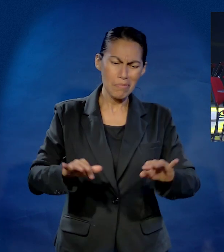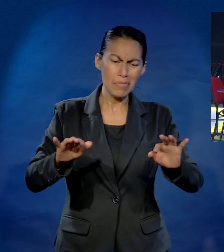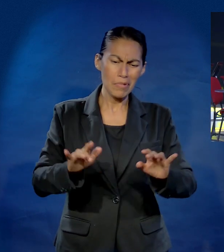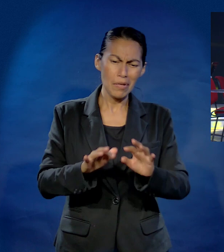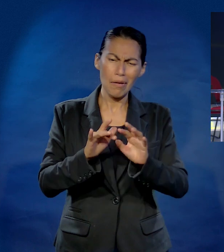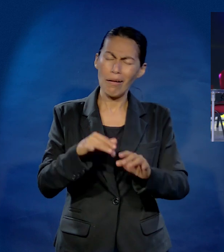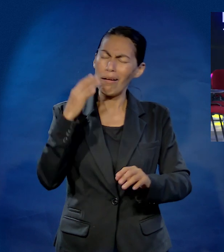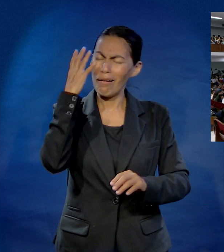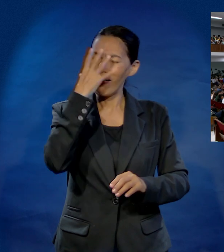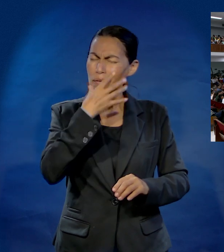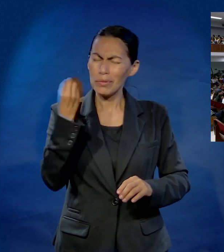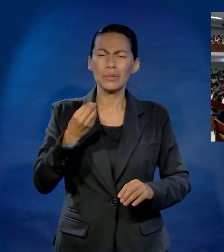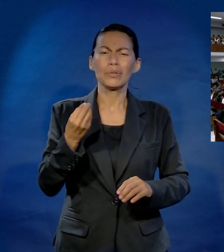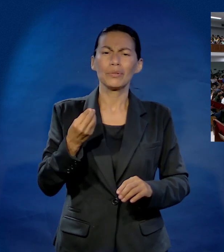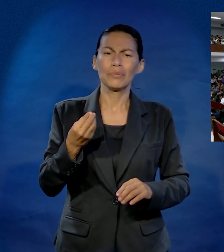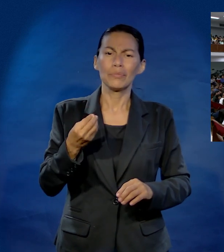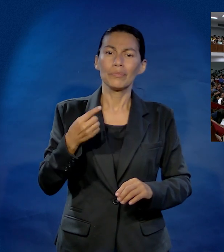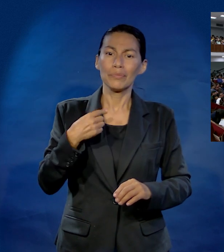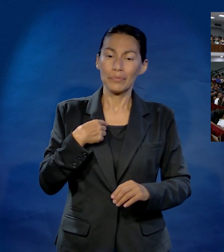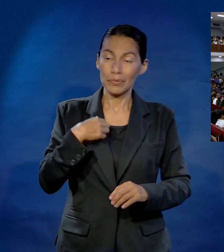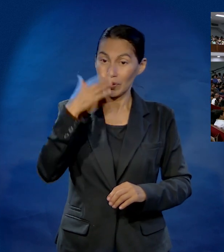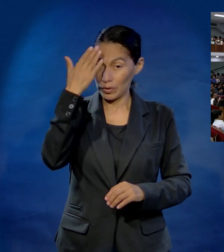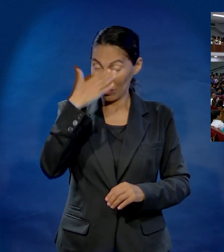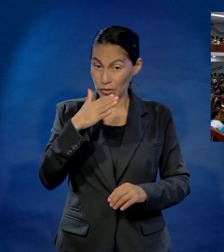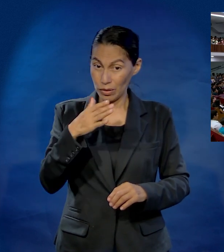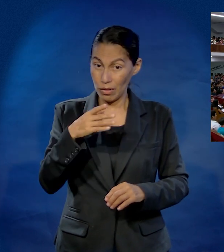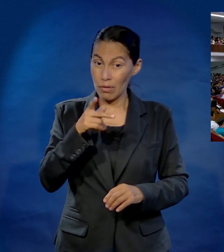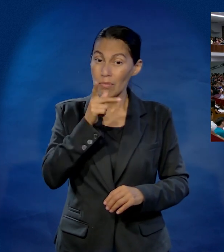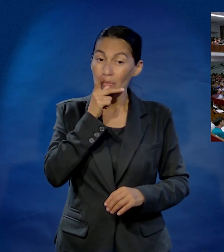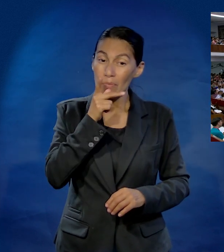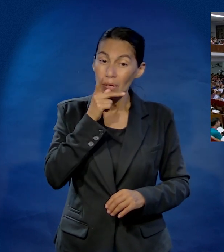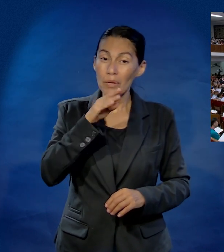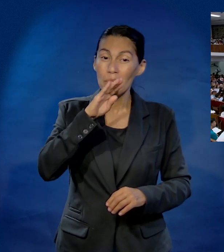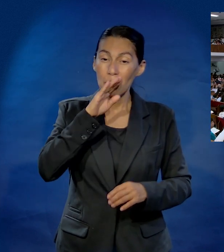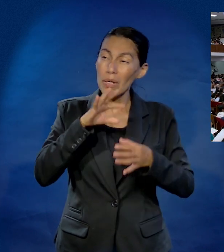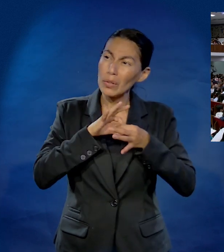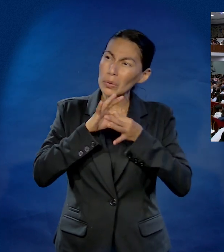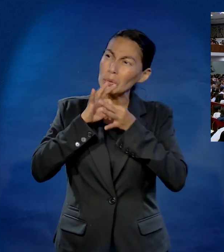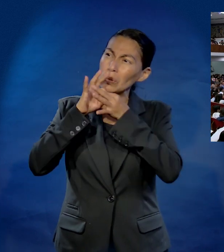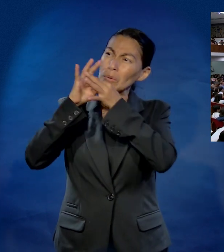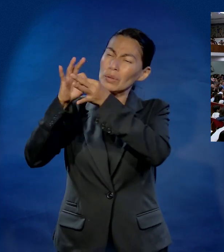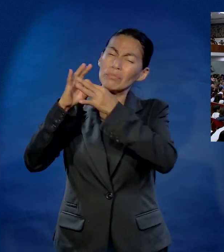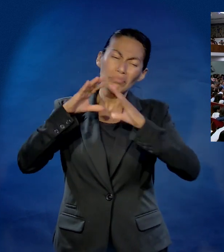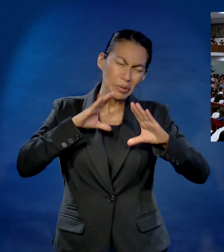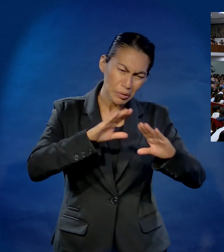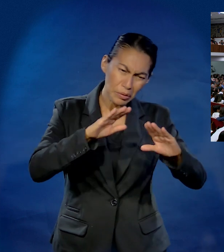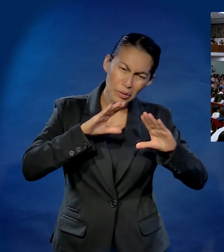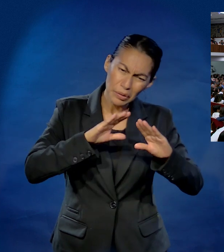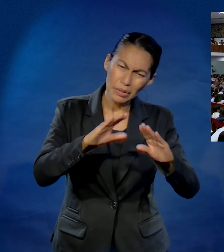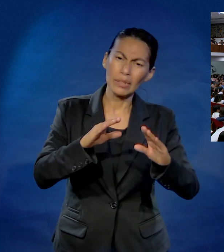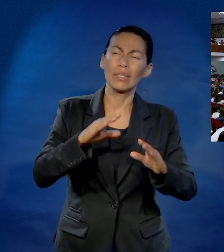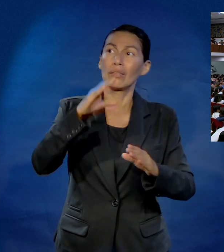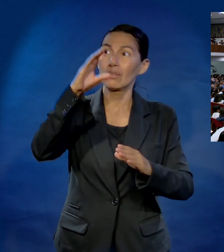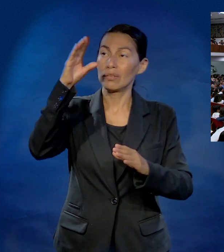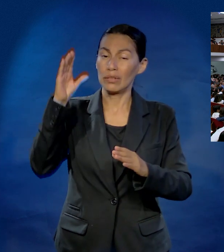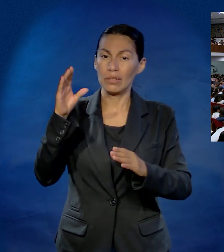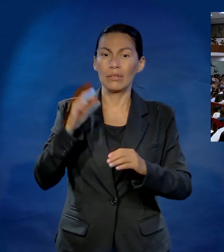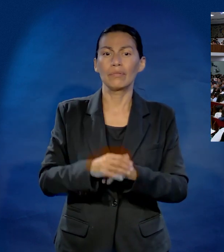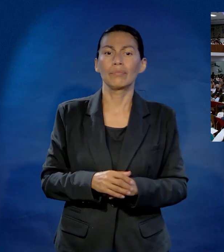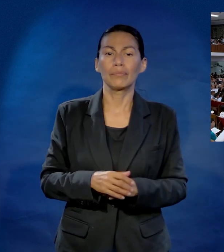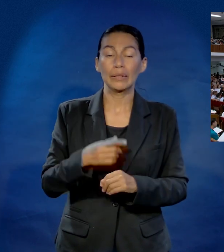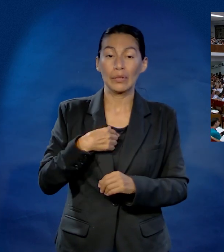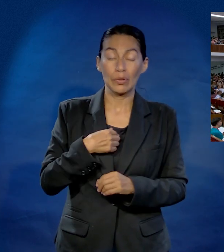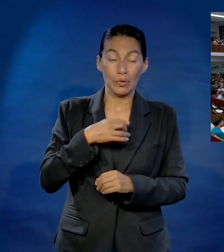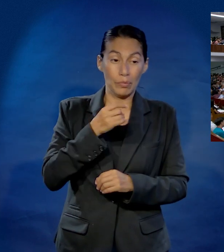tiempo, andando aquí buscando un lugar, lo encontré tocando el piano en un departamento. Muchacho que toca el piano lindo, que ha crecido